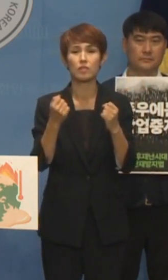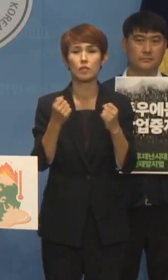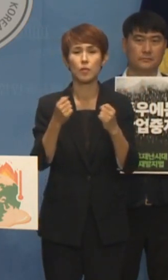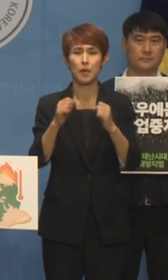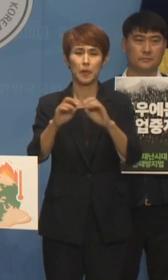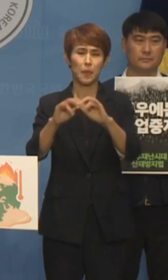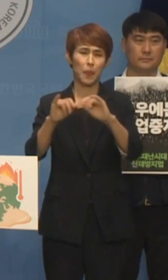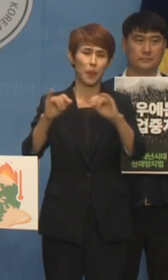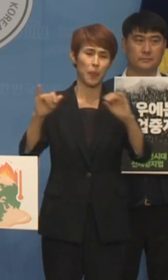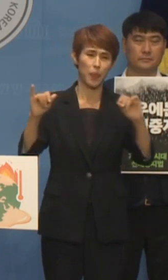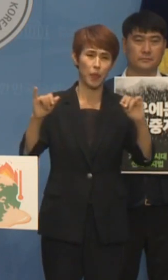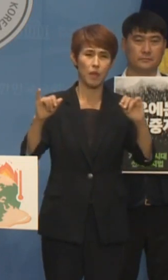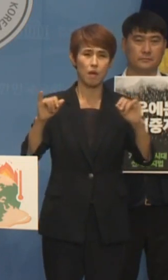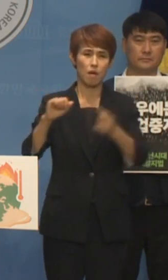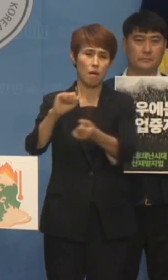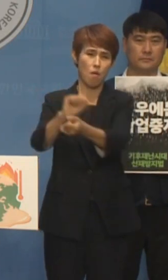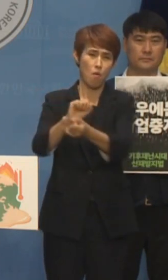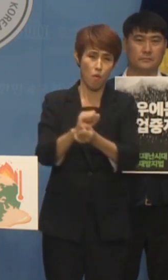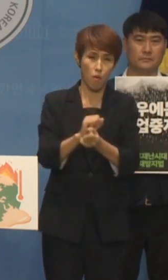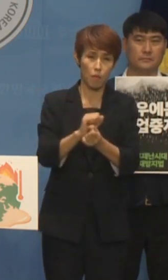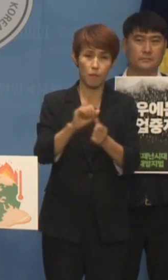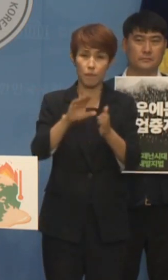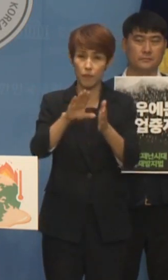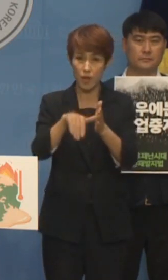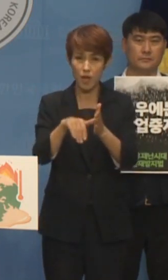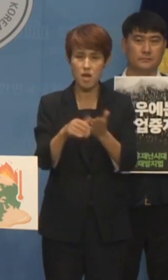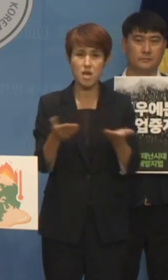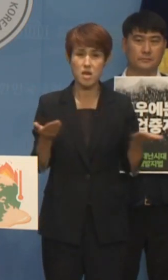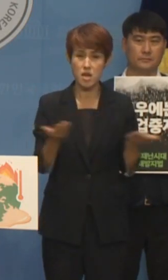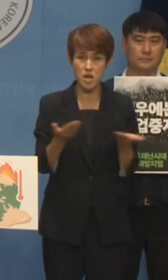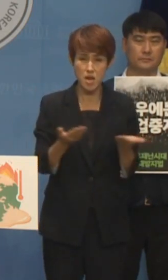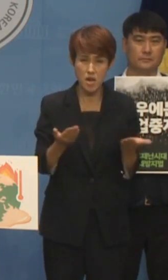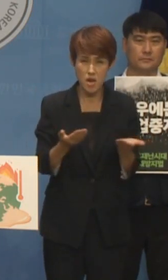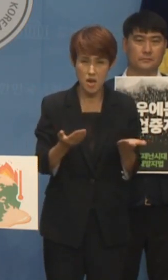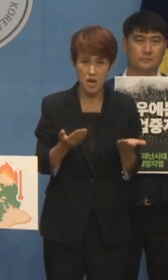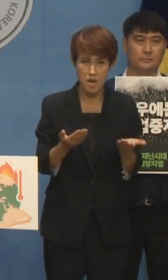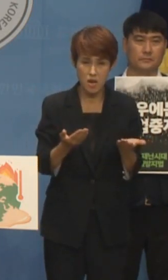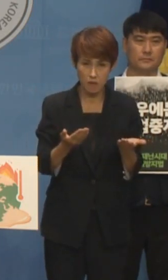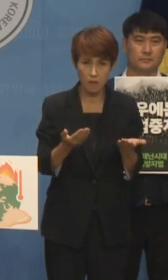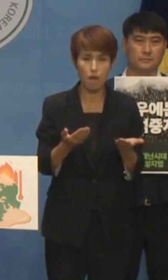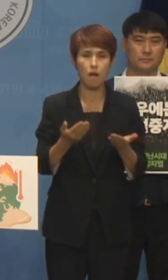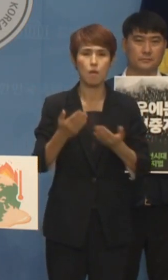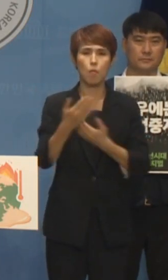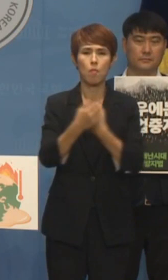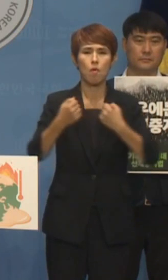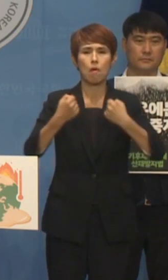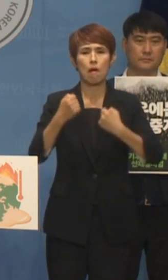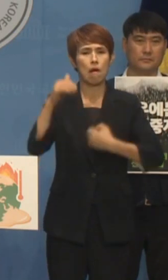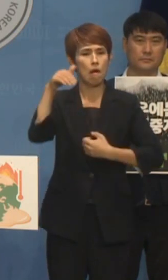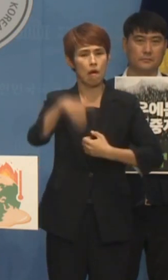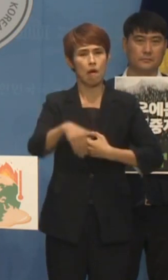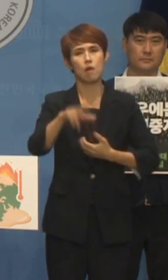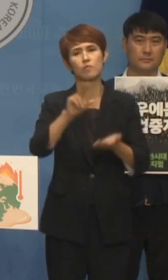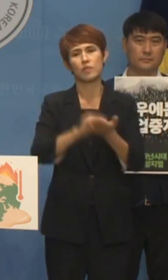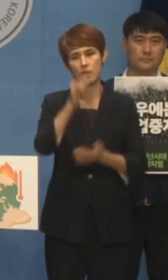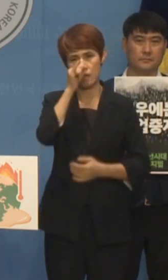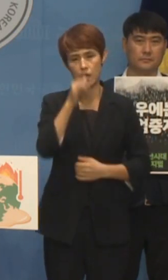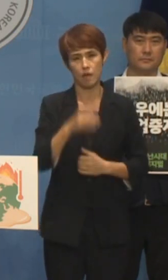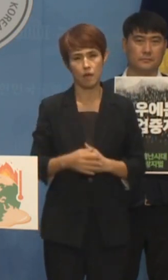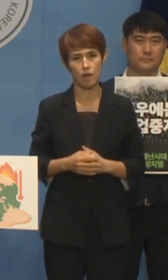미세먼지 등 대기오염 상황에서의 작업에 의한 건강장애를 추가하고